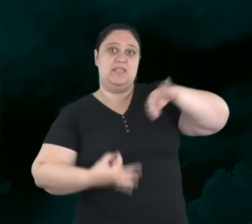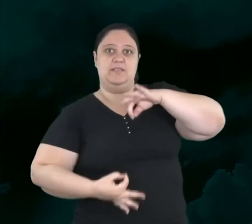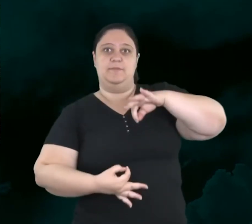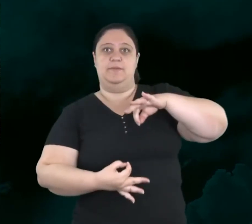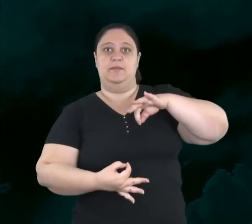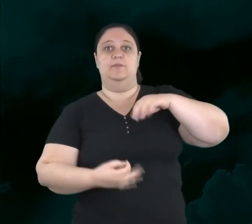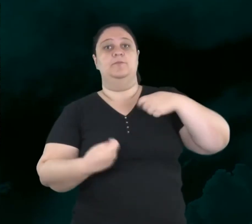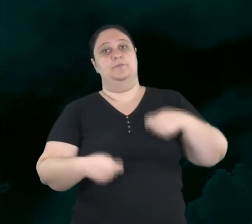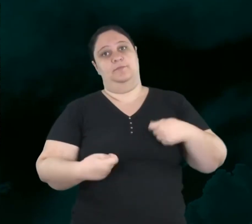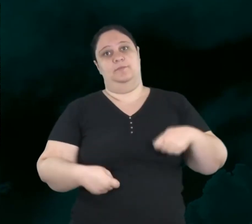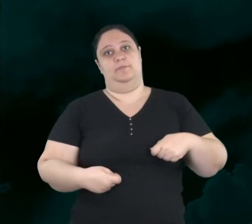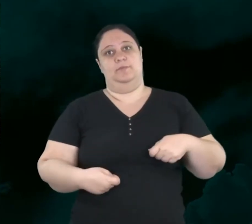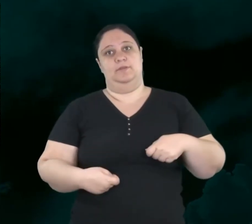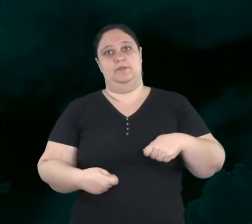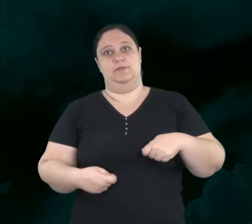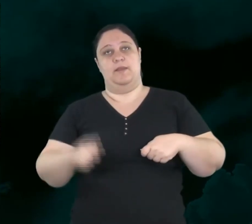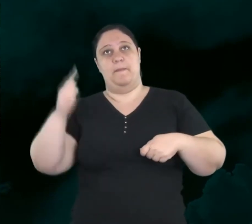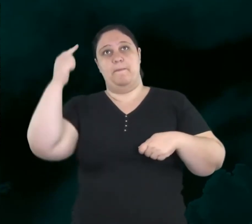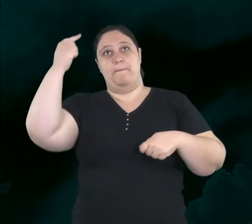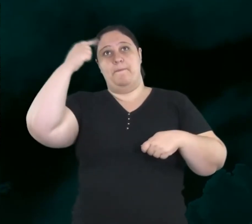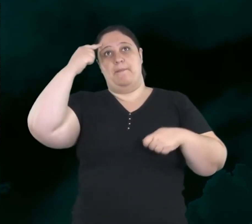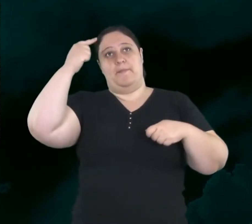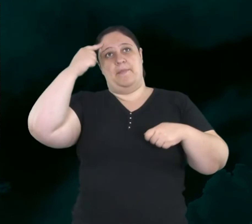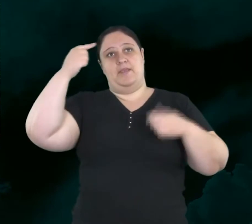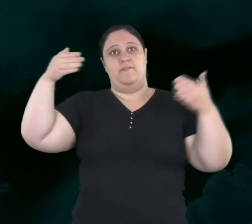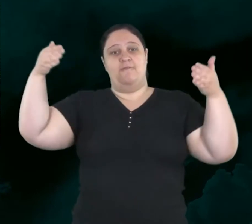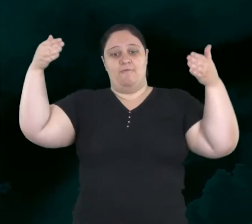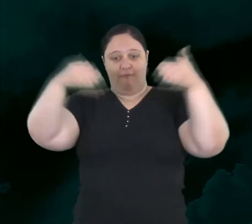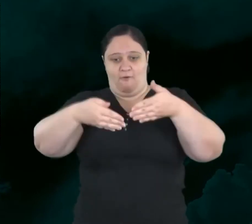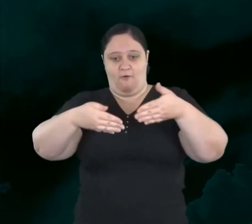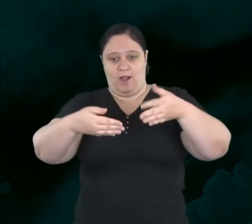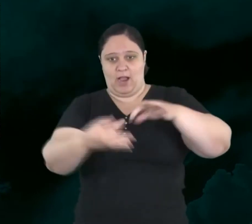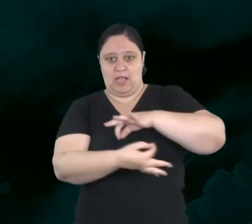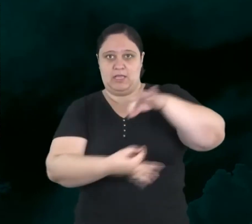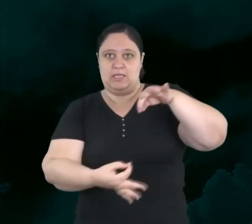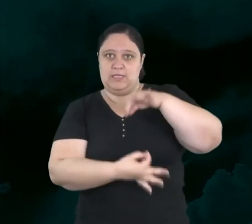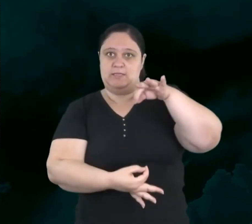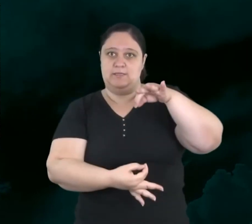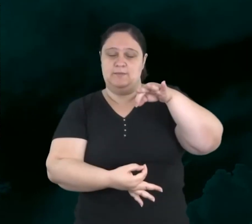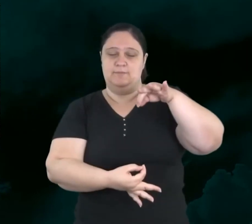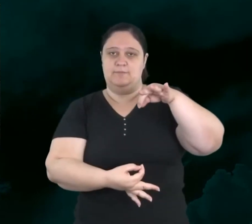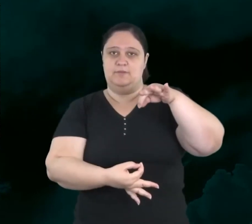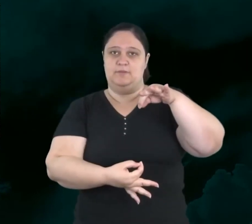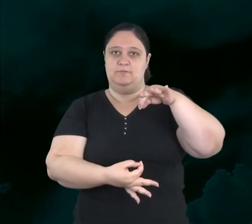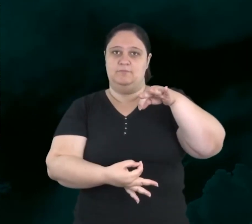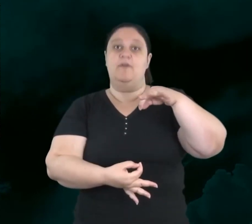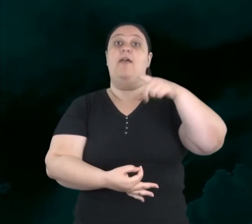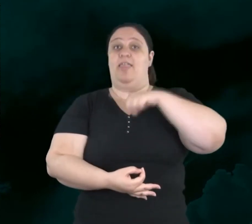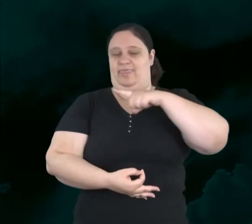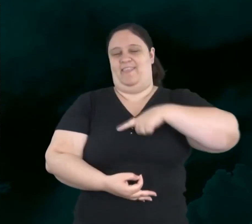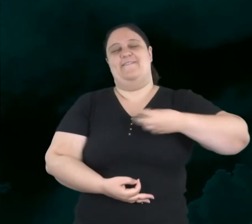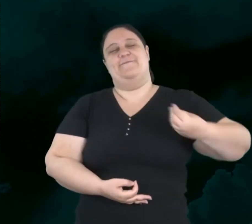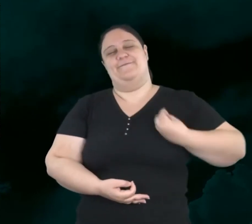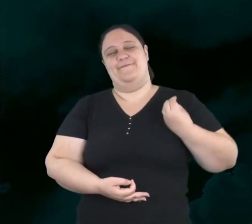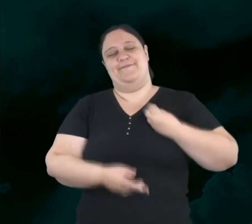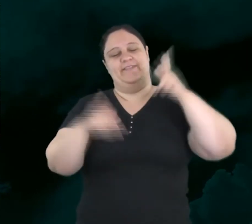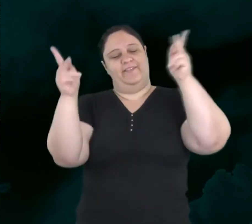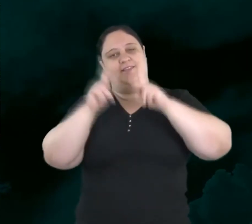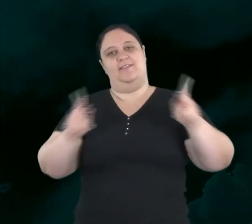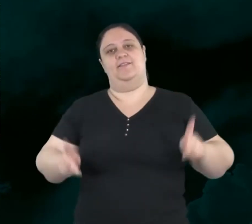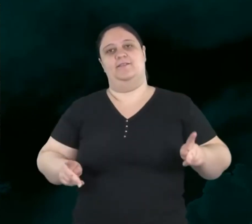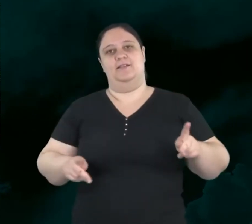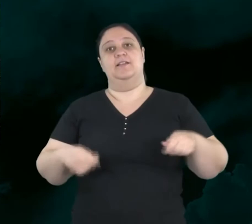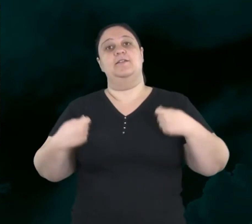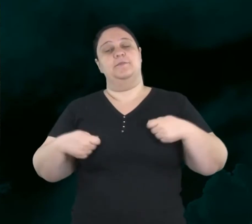nossa mente no Espírito, dá para vida e paz. Então nós precisamos aprender a colocar a nossa mente, a consciência limpa